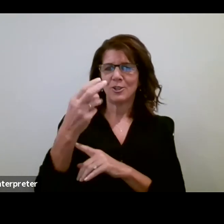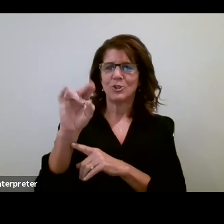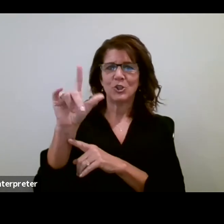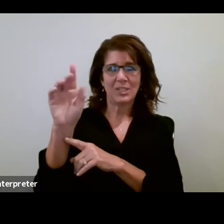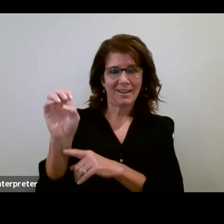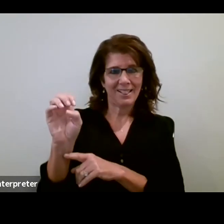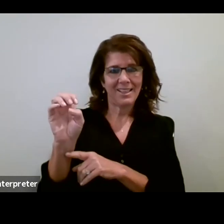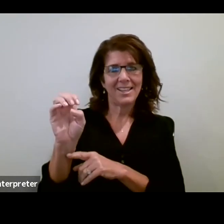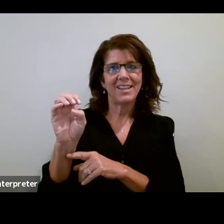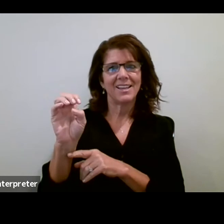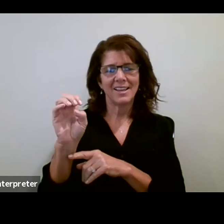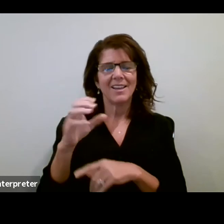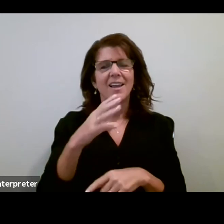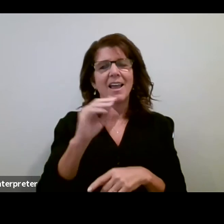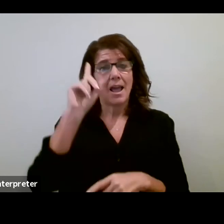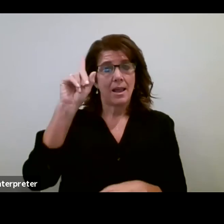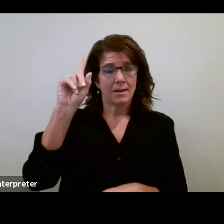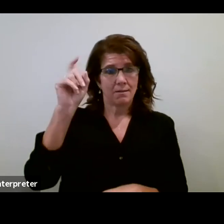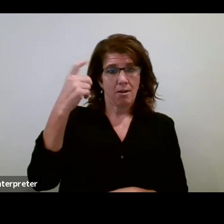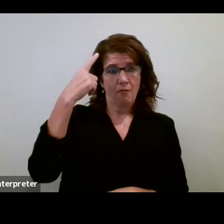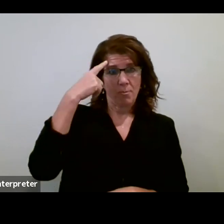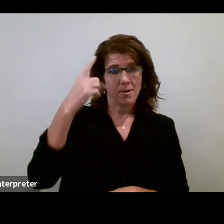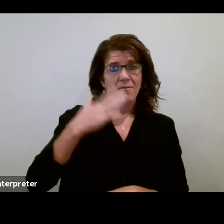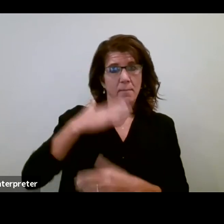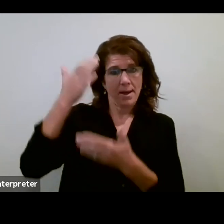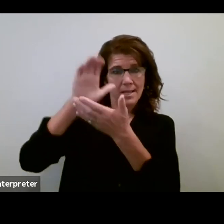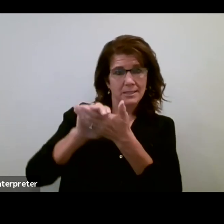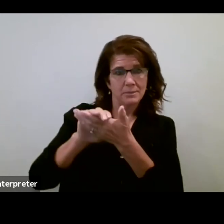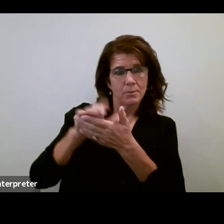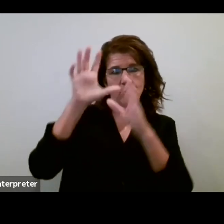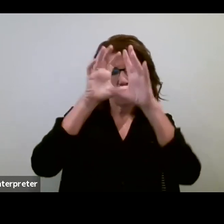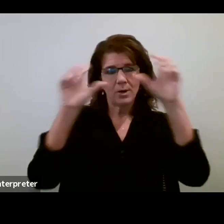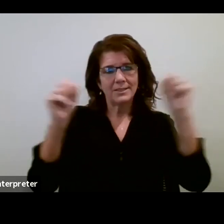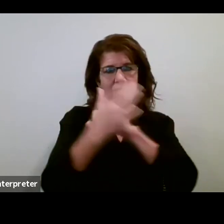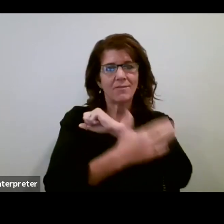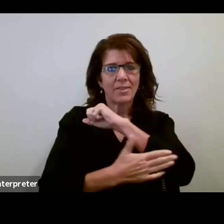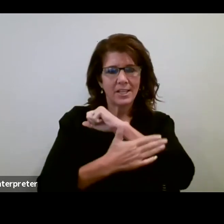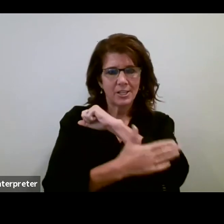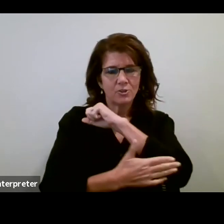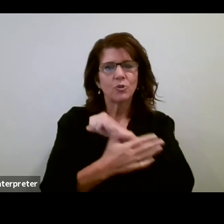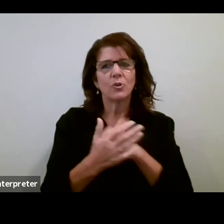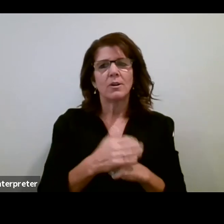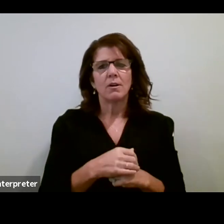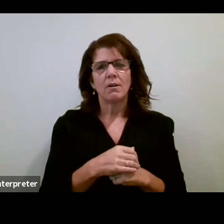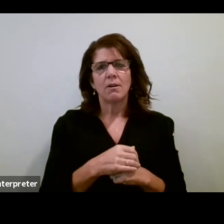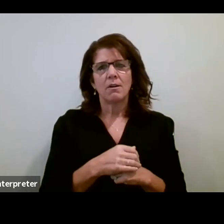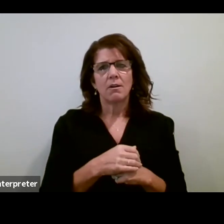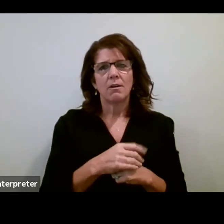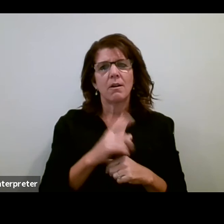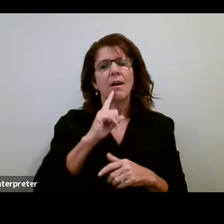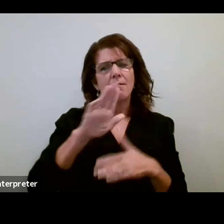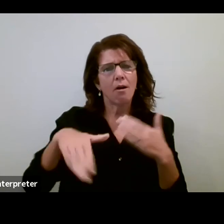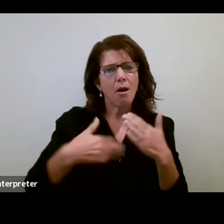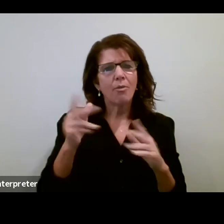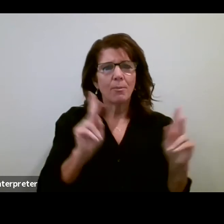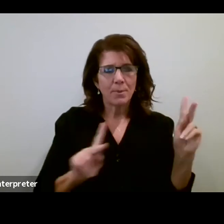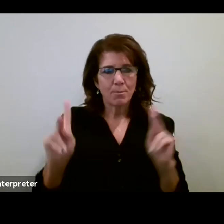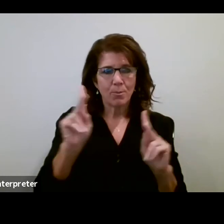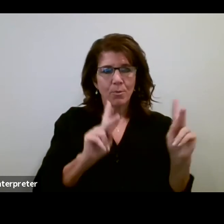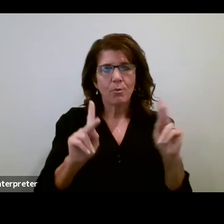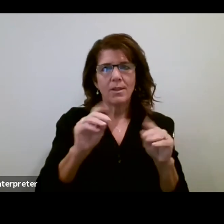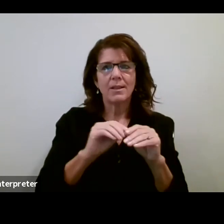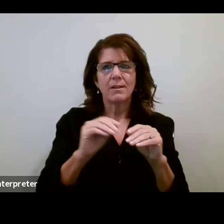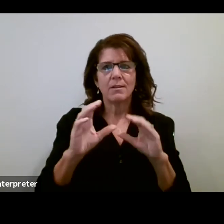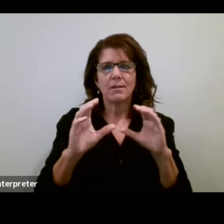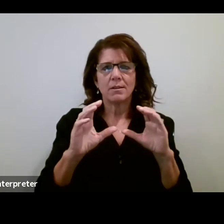Piñera, y a todas las personas de mi país que con compromiso y dedicación trabajan día a día por mejorar la calidad de vida de